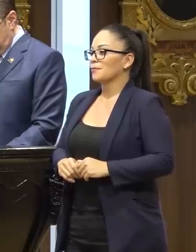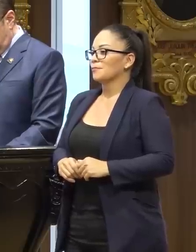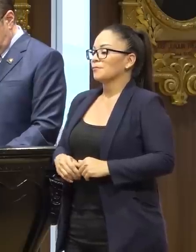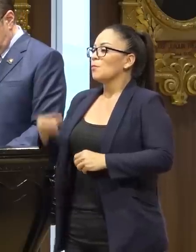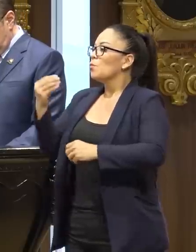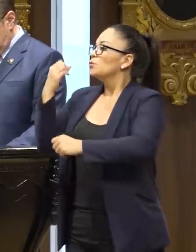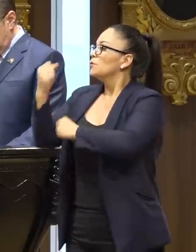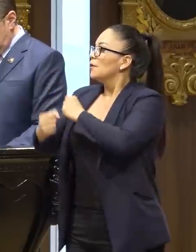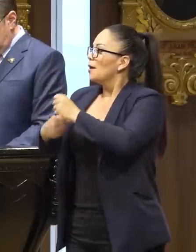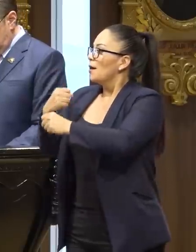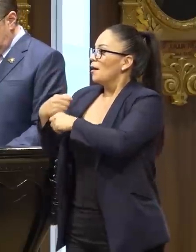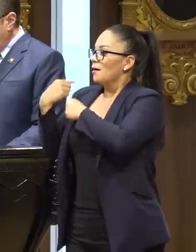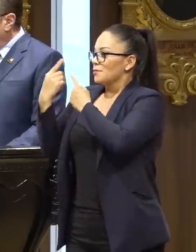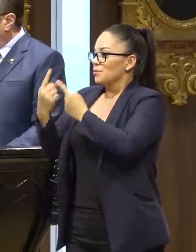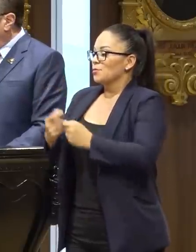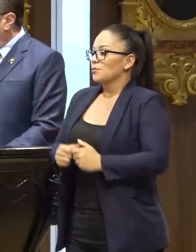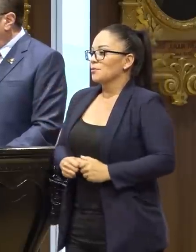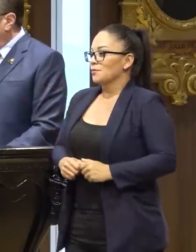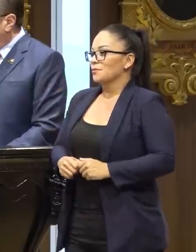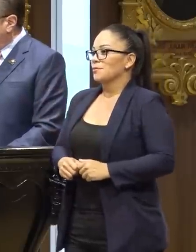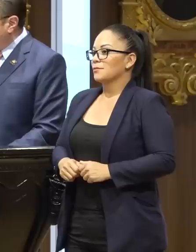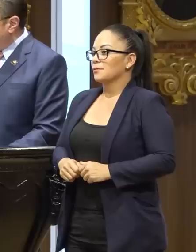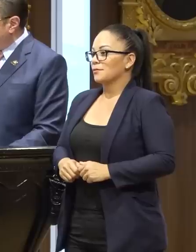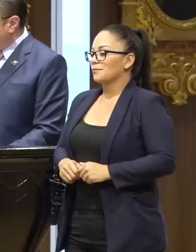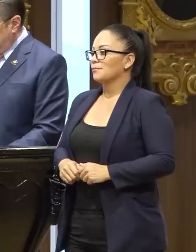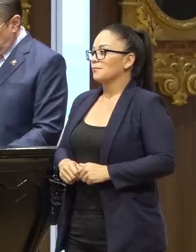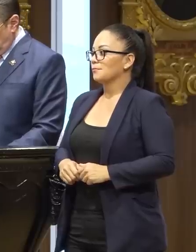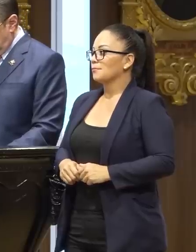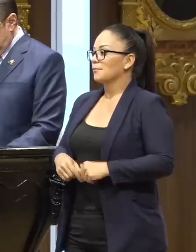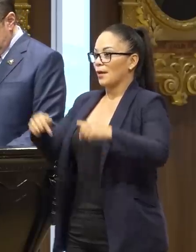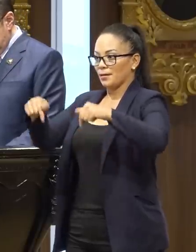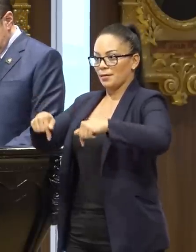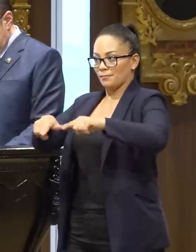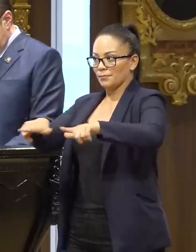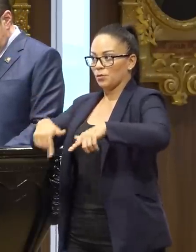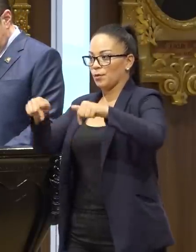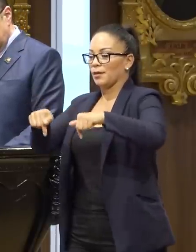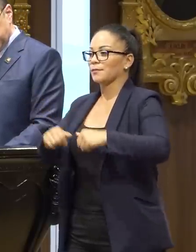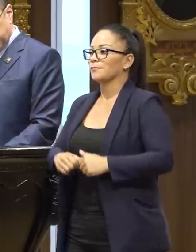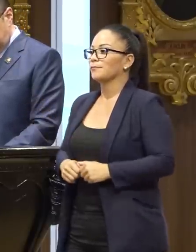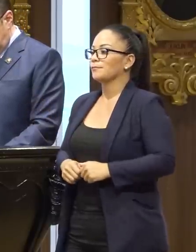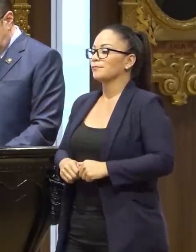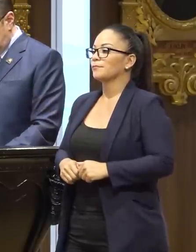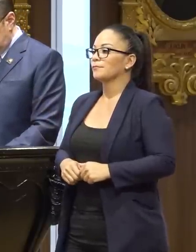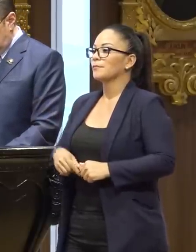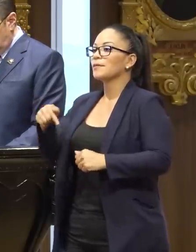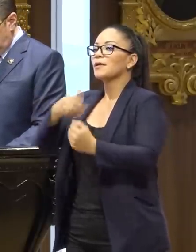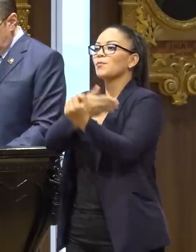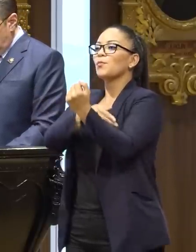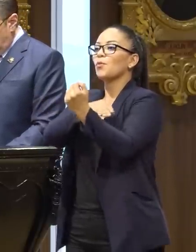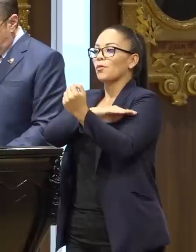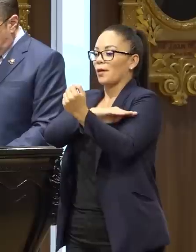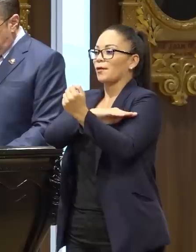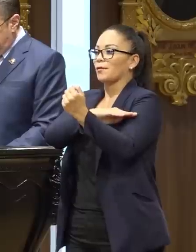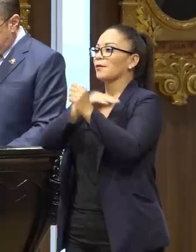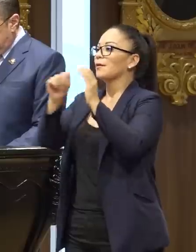muchísimos años albergó en este lugar al Poder Legislativo,